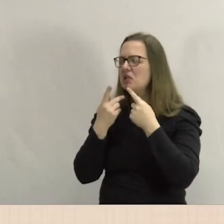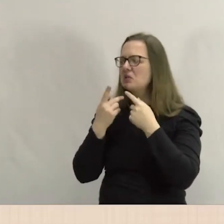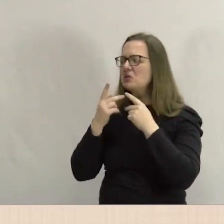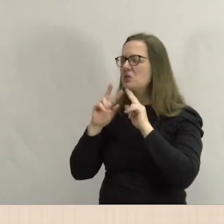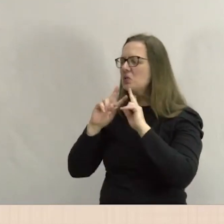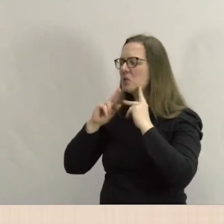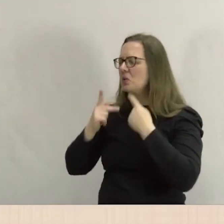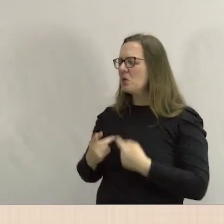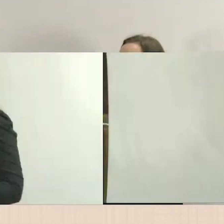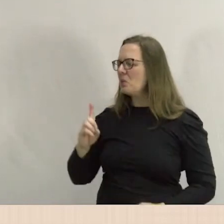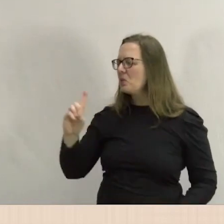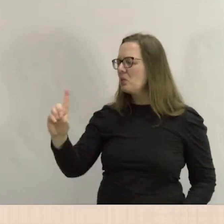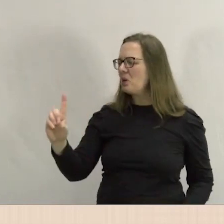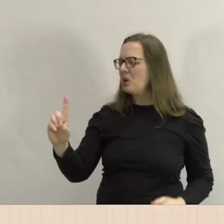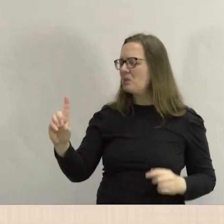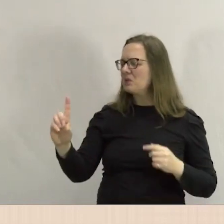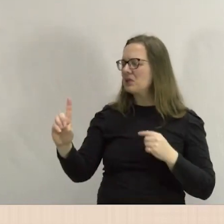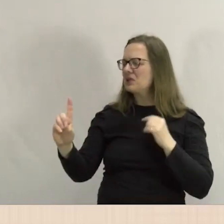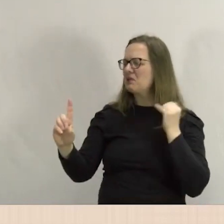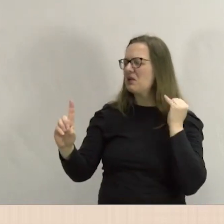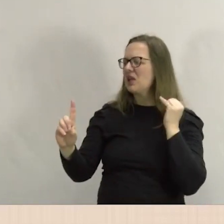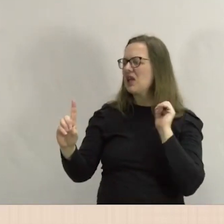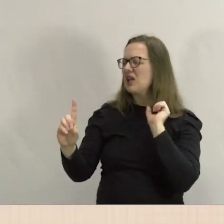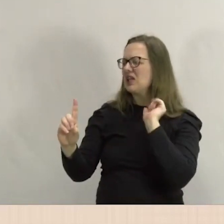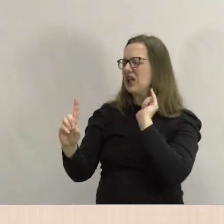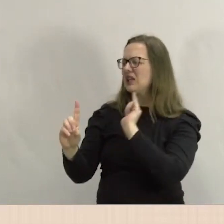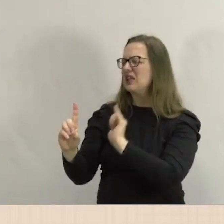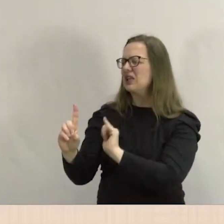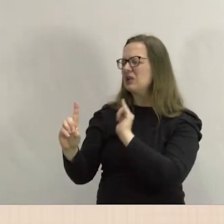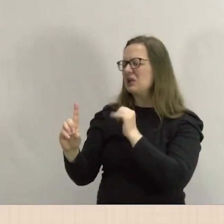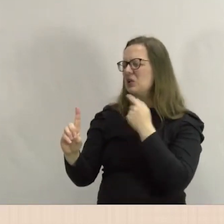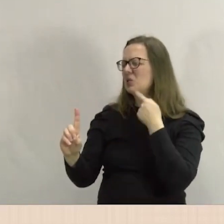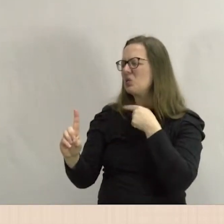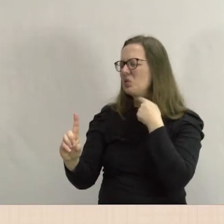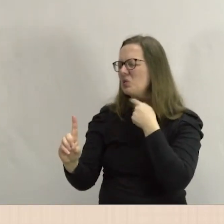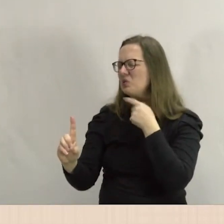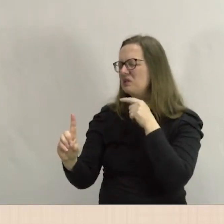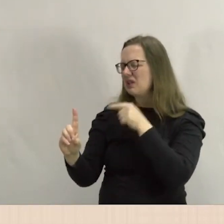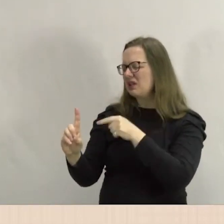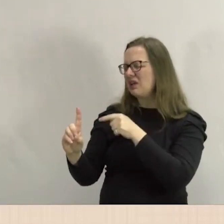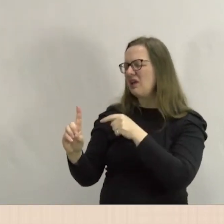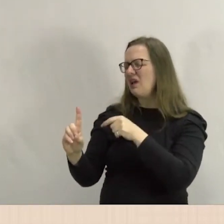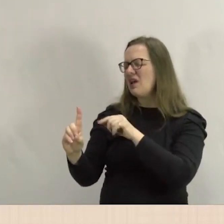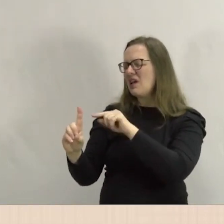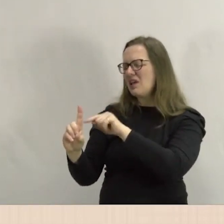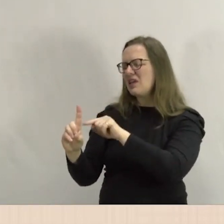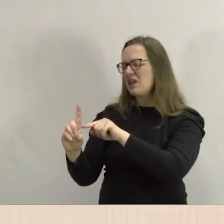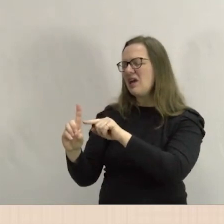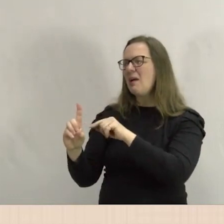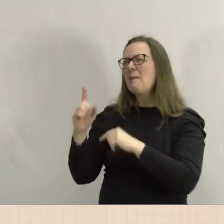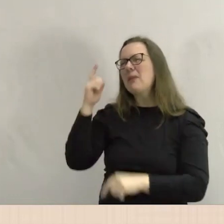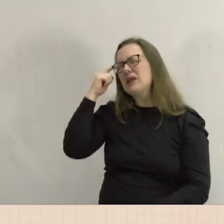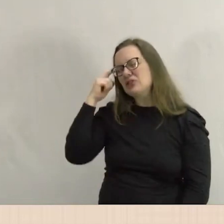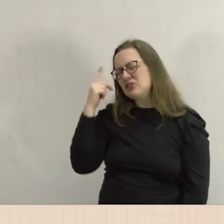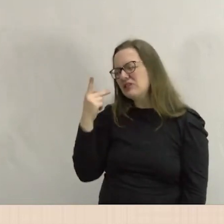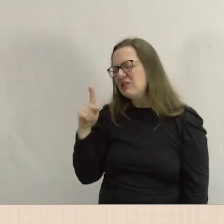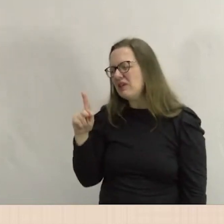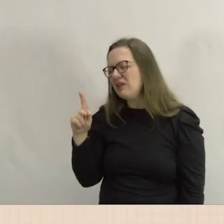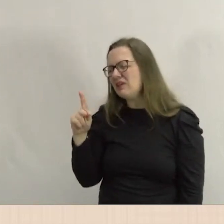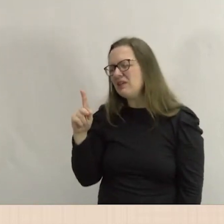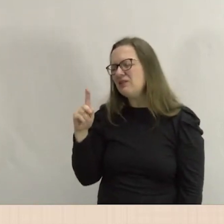para o homem quanto à palavra de Deus, e corrompeu a sua mente, como eu li em